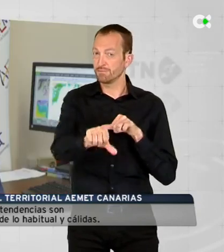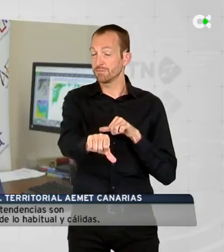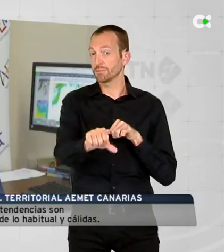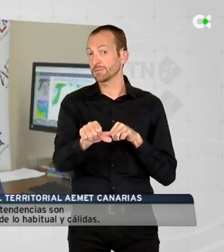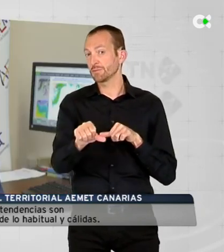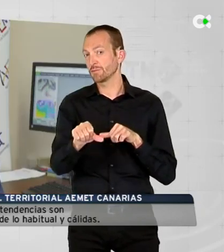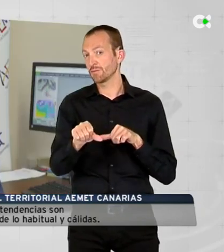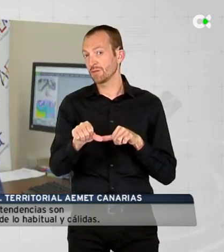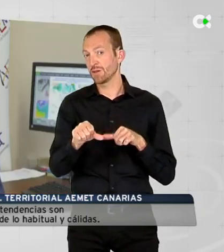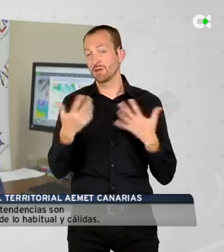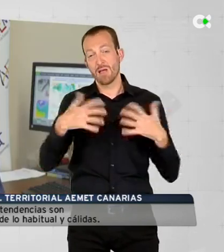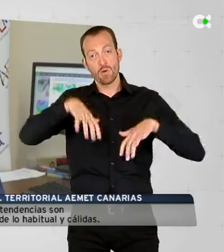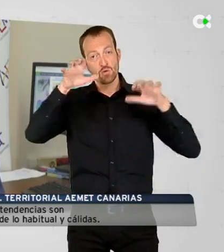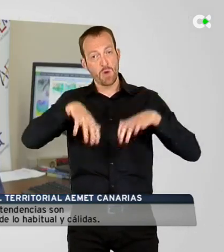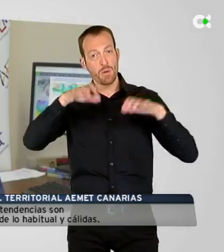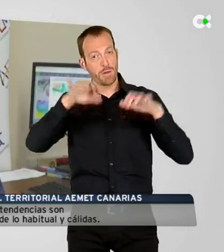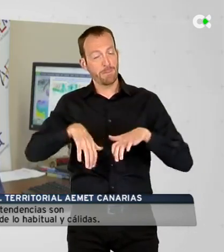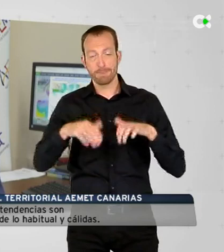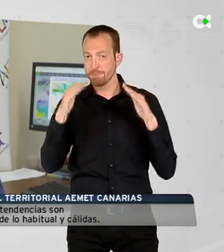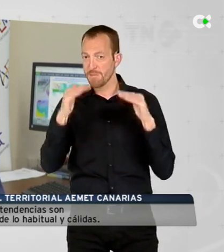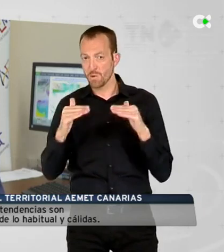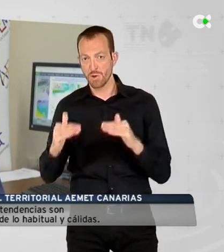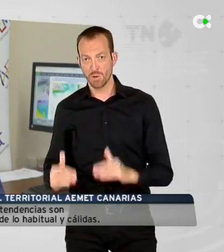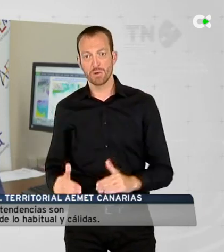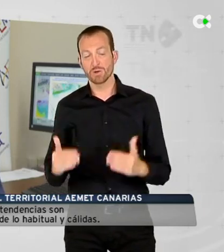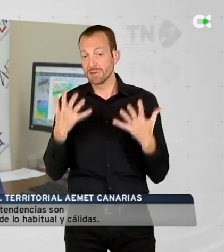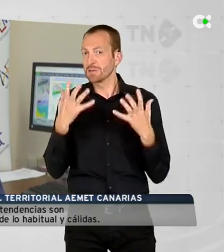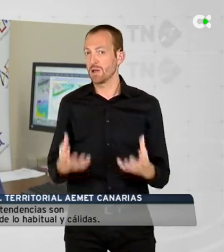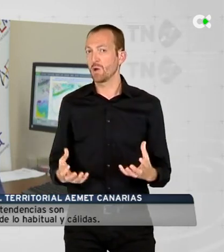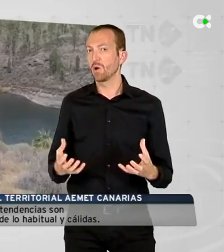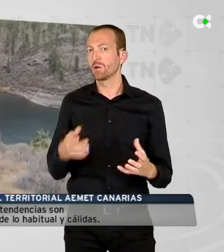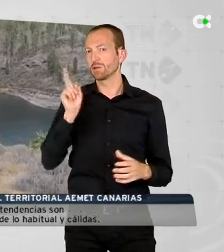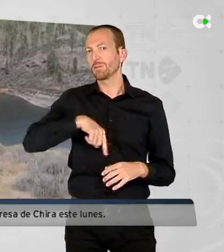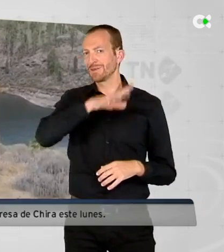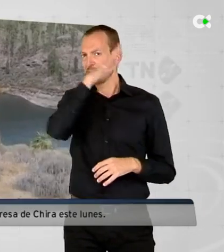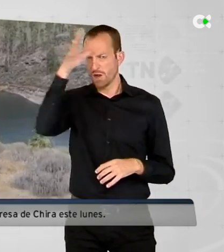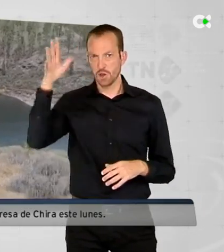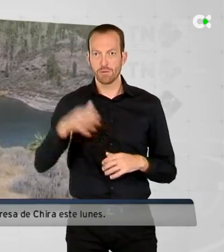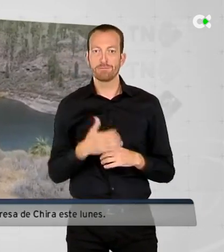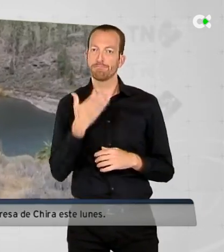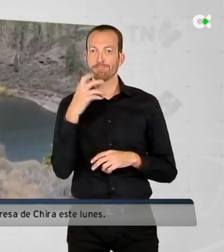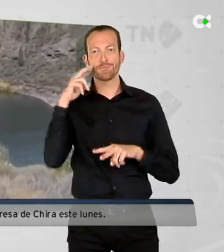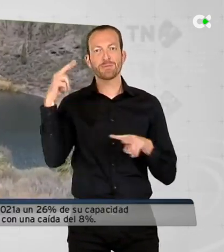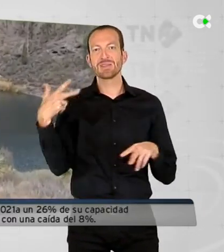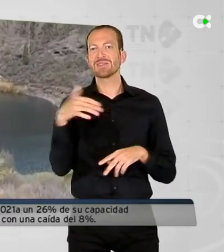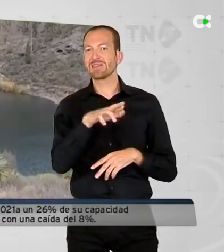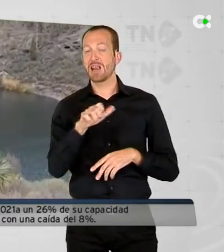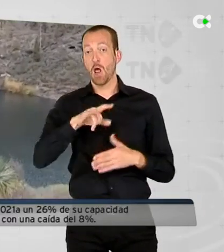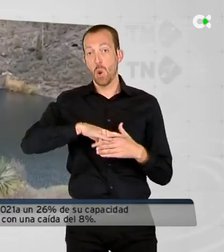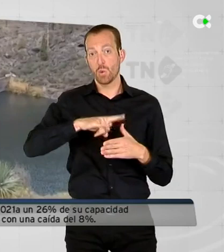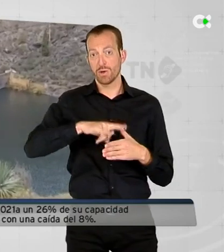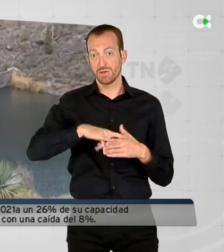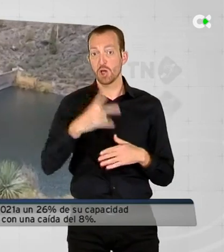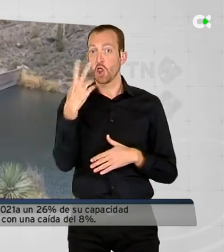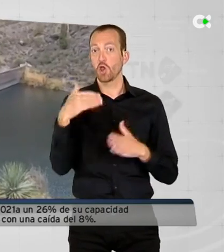confirma, las tendencias son a que sea más seca de lo habitual y cálida. Así está la presa de Chira este lunes. Comenzó el